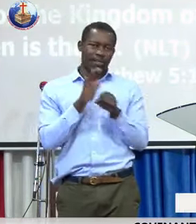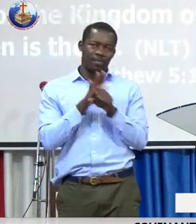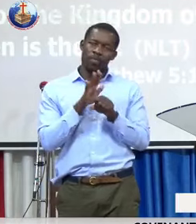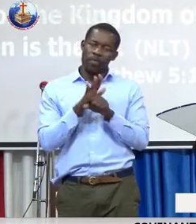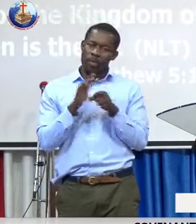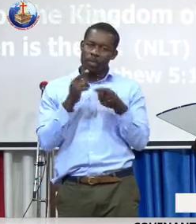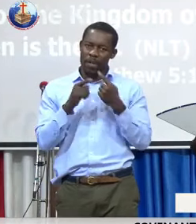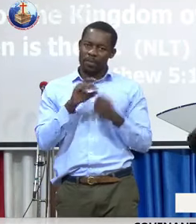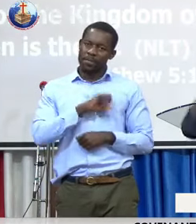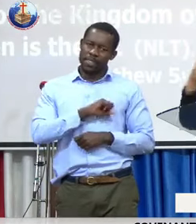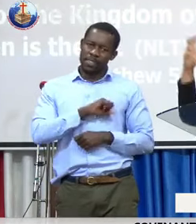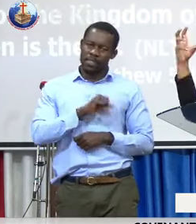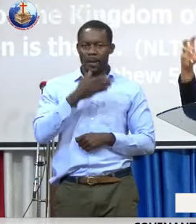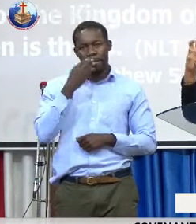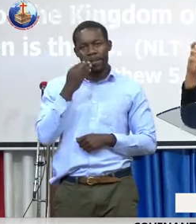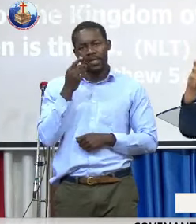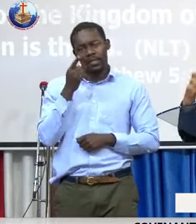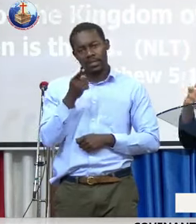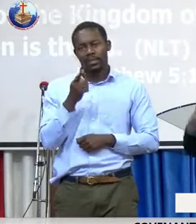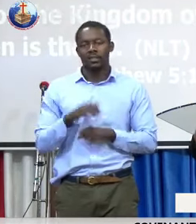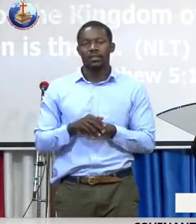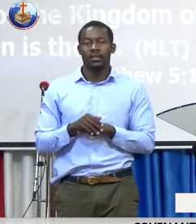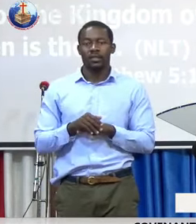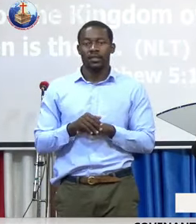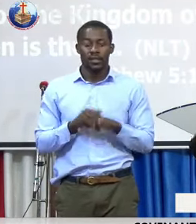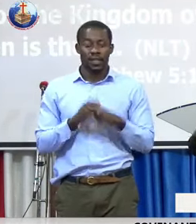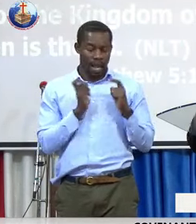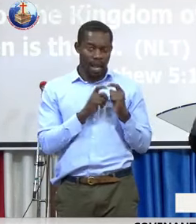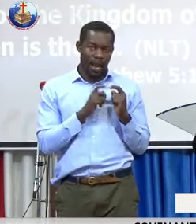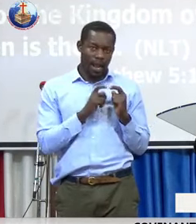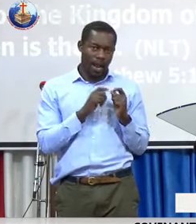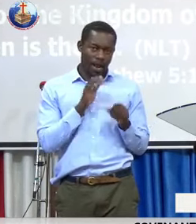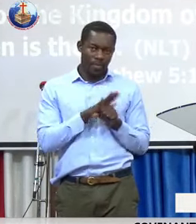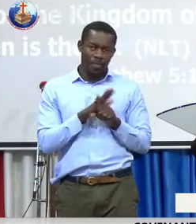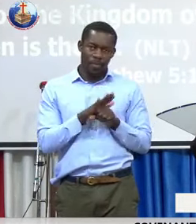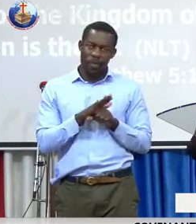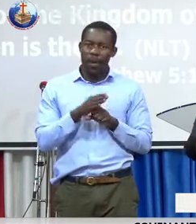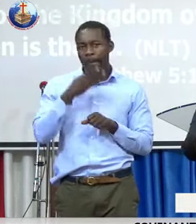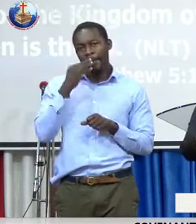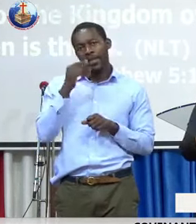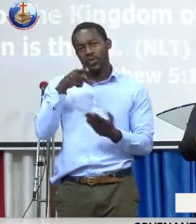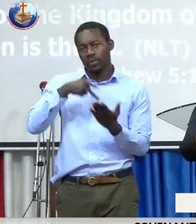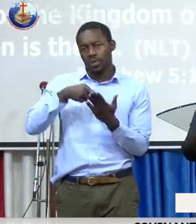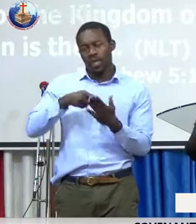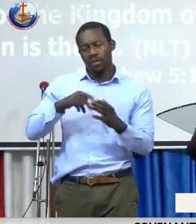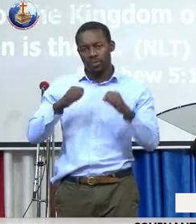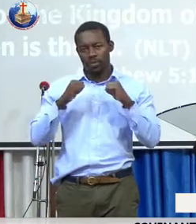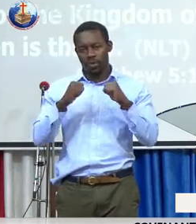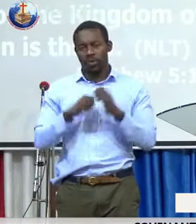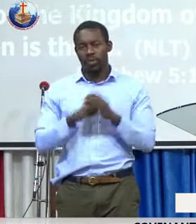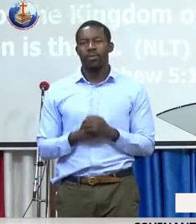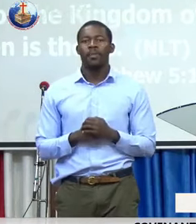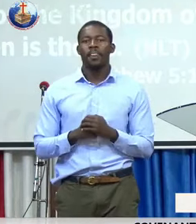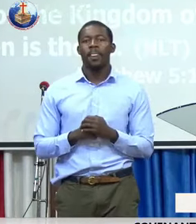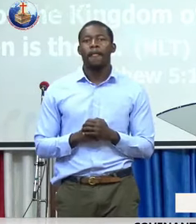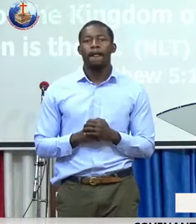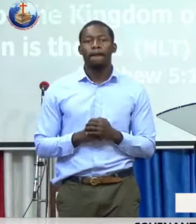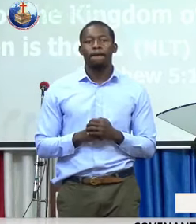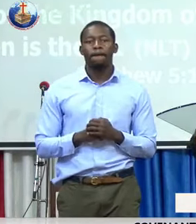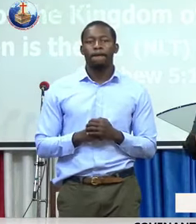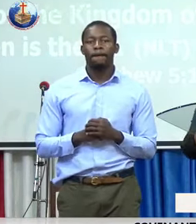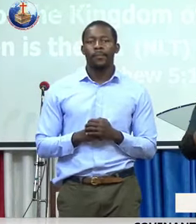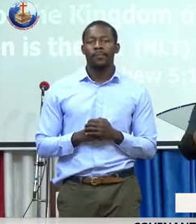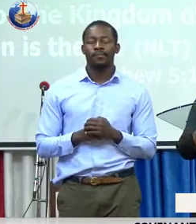sababu ya kusimama kwa haki. But despite that hurt, we are meant to stand. Lakini pasipo kujali kuumizwa huko, tunastahili kusimama